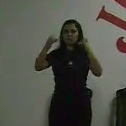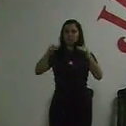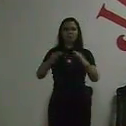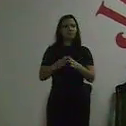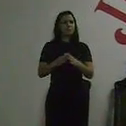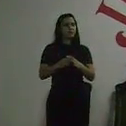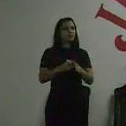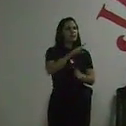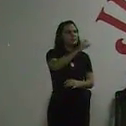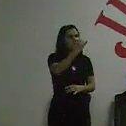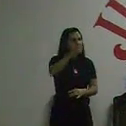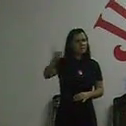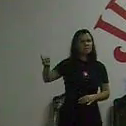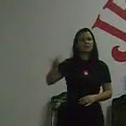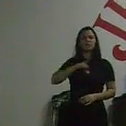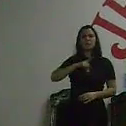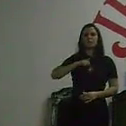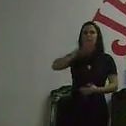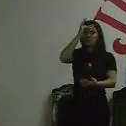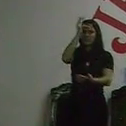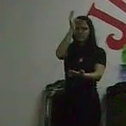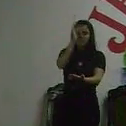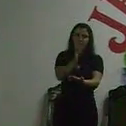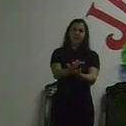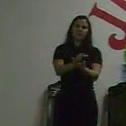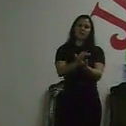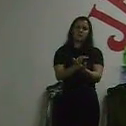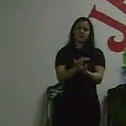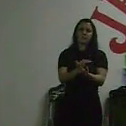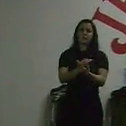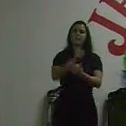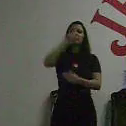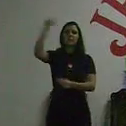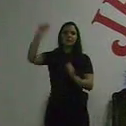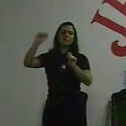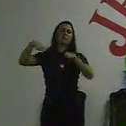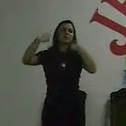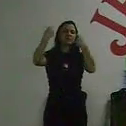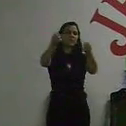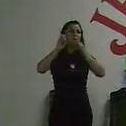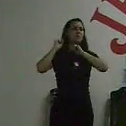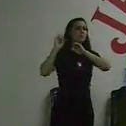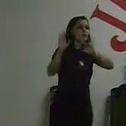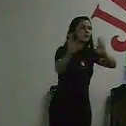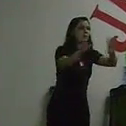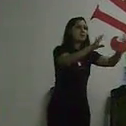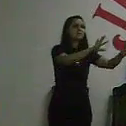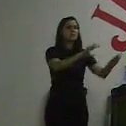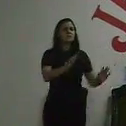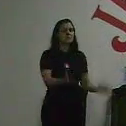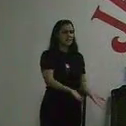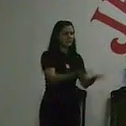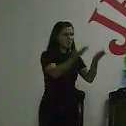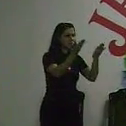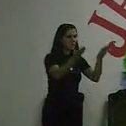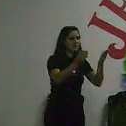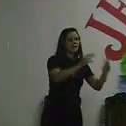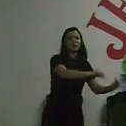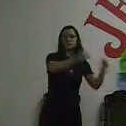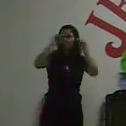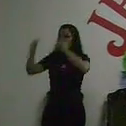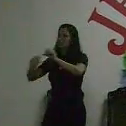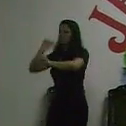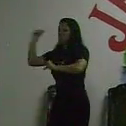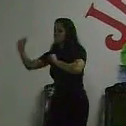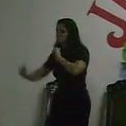Se tiver fé, o grande está! Vire para esse nome! Levanta aqui e trouxe